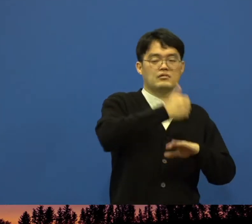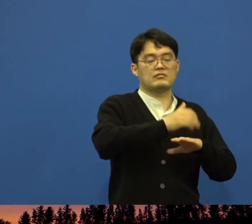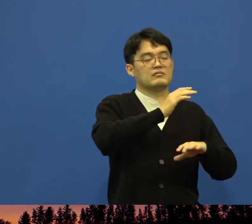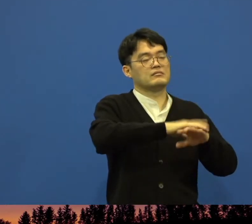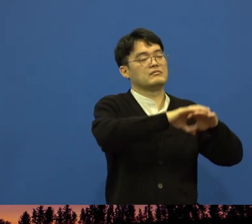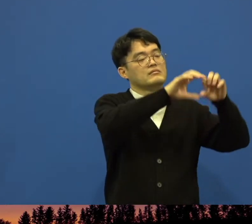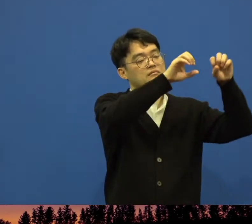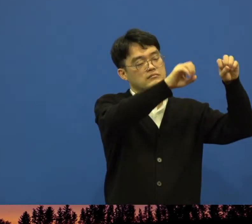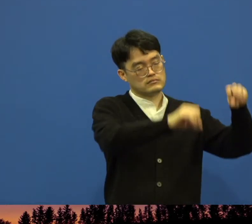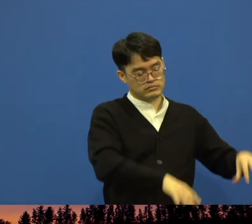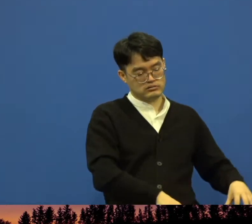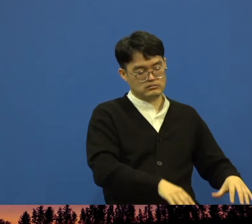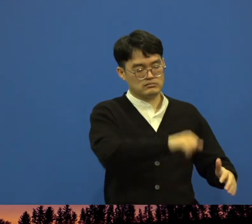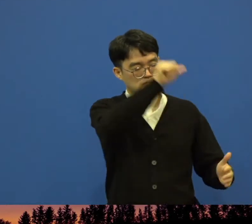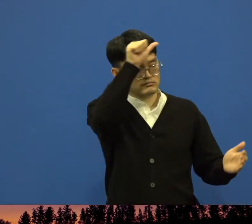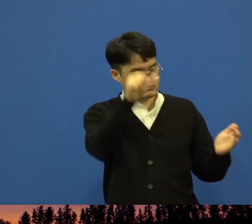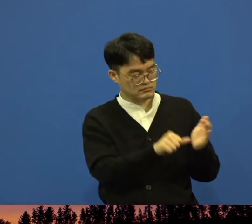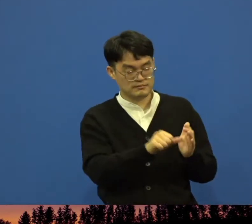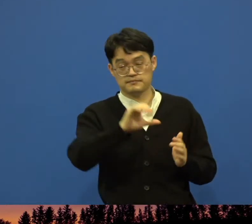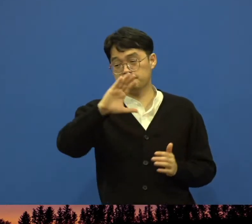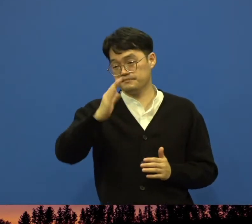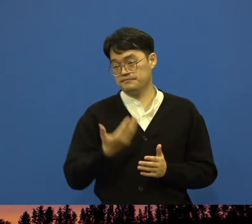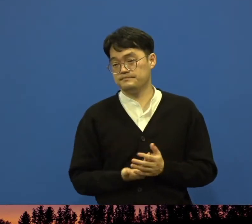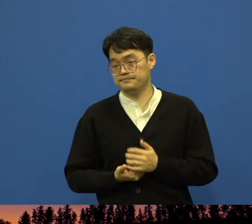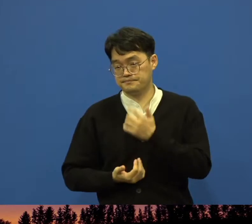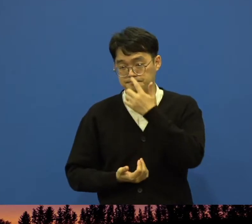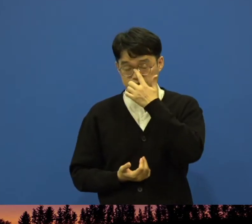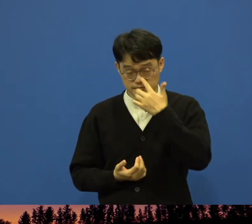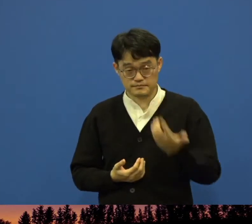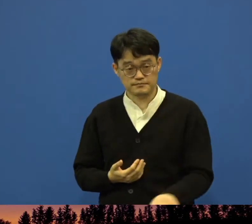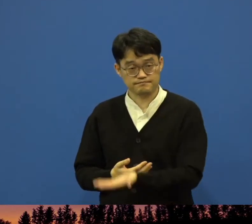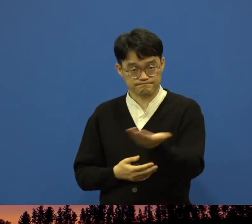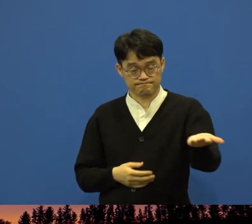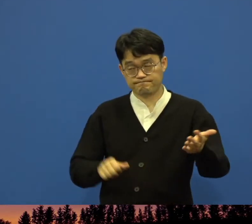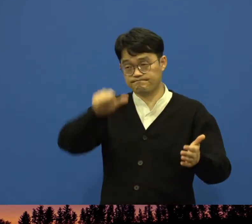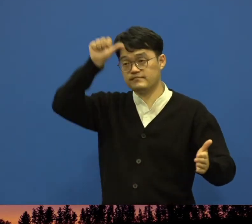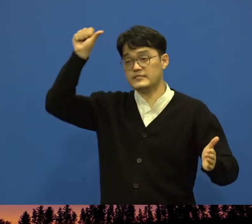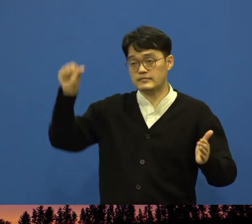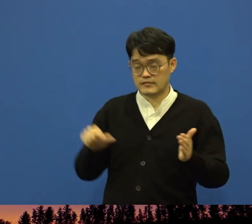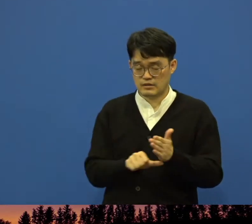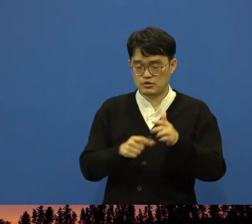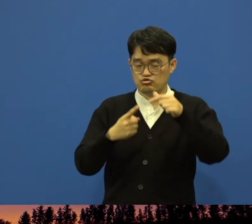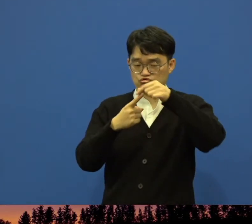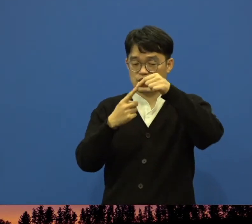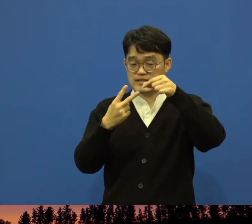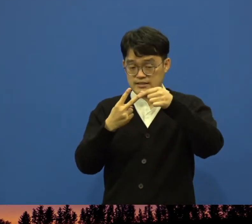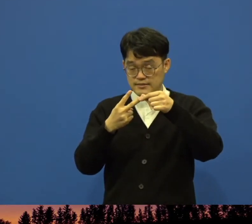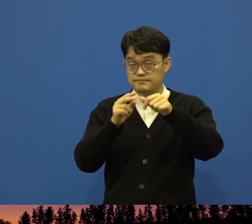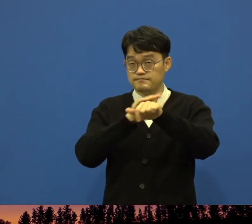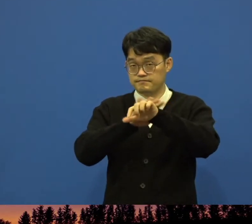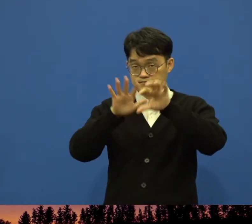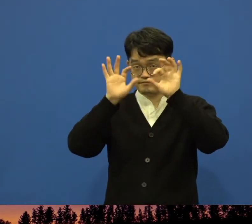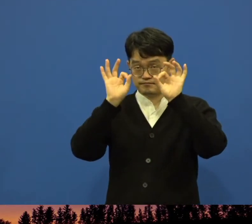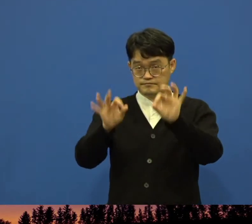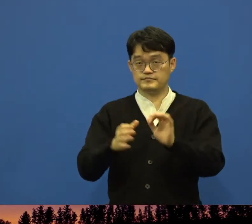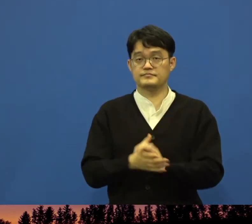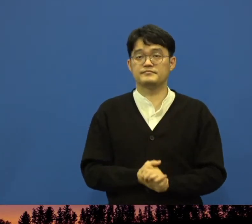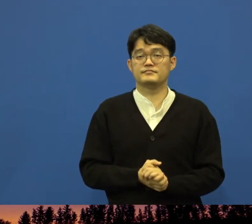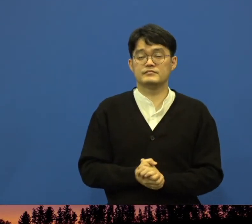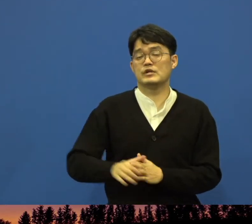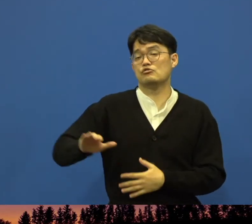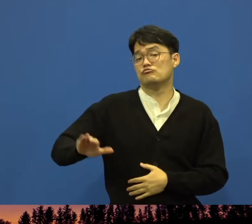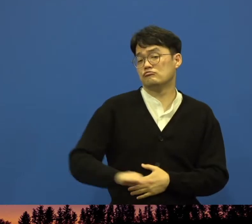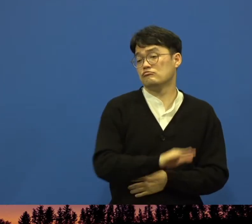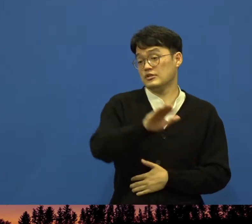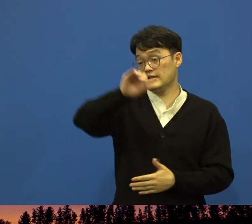되는 인생이 되고 말았습니다. 자, 결국은 여러분 인생은 이제 두 가지입니다. 자세히 보면 우리